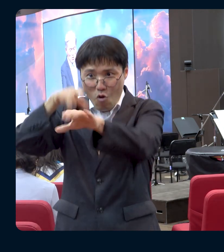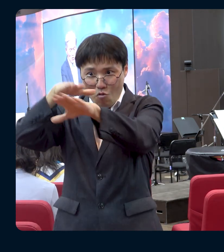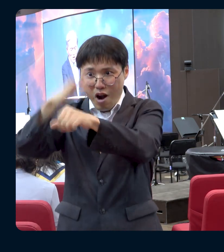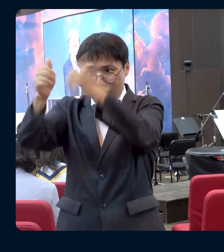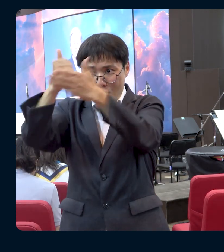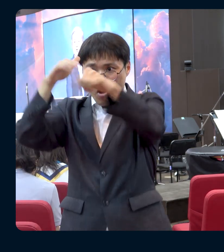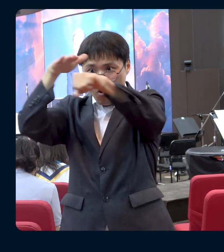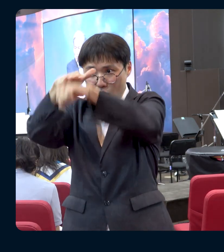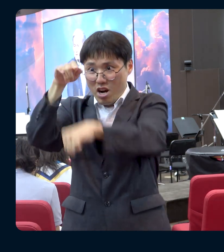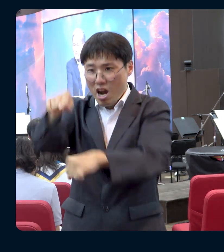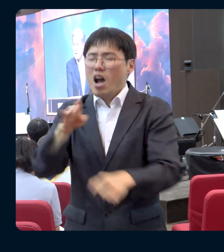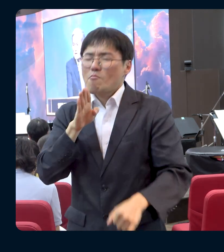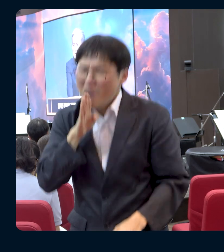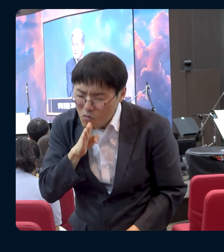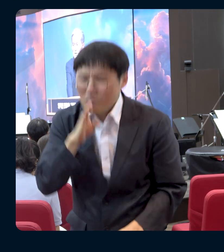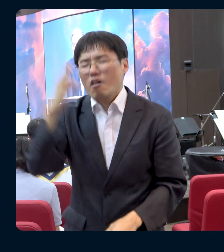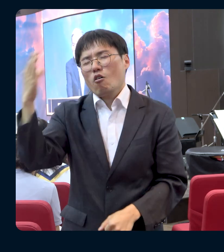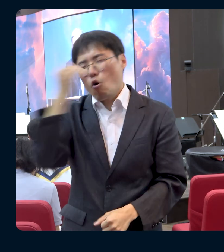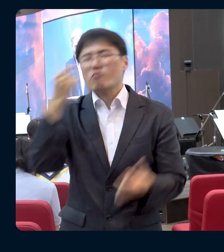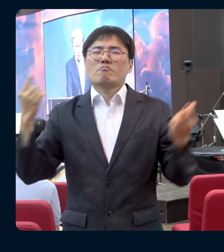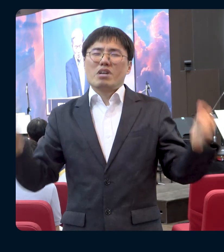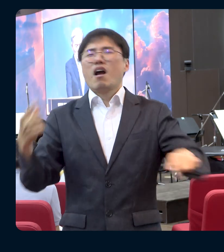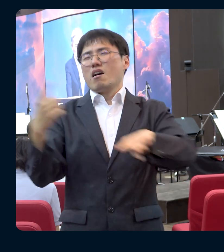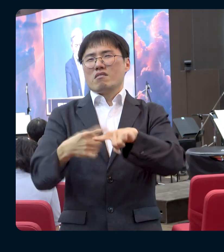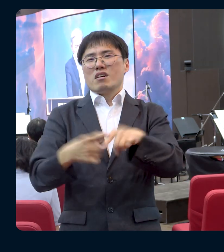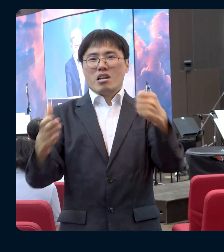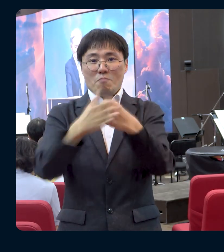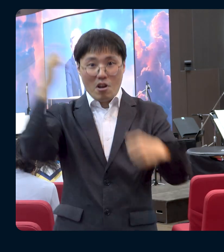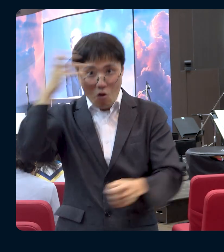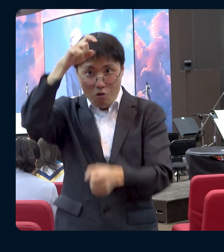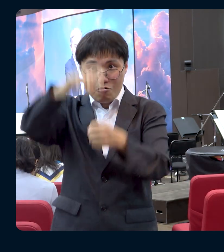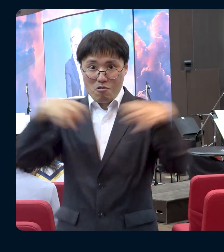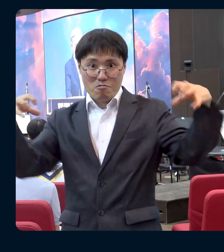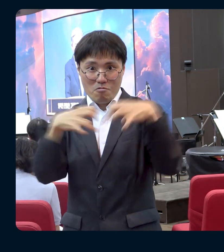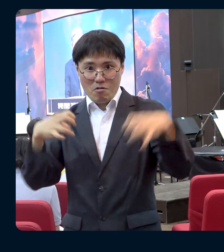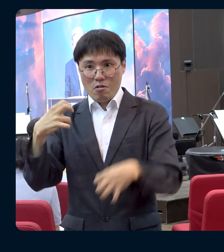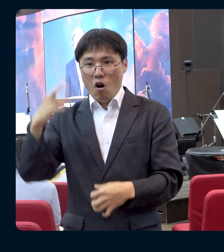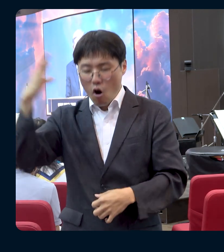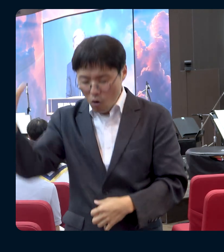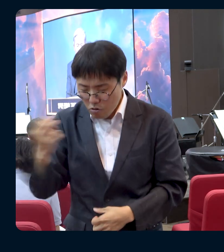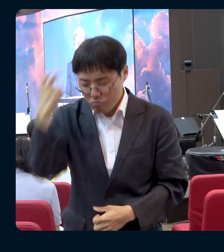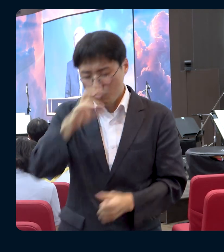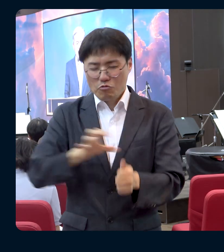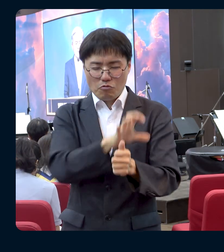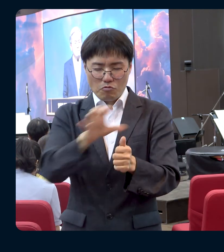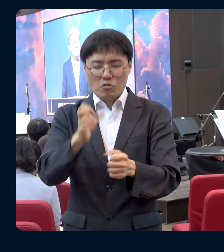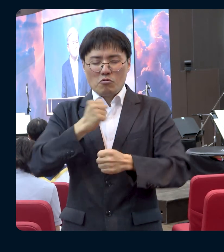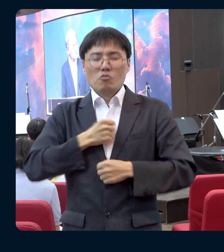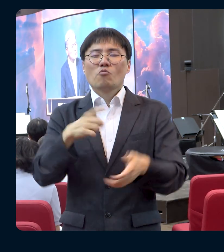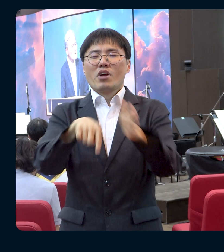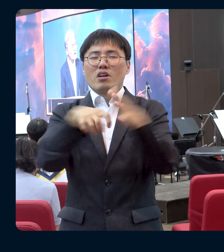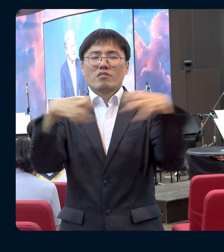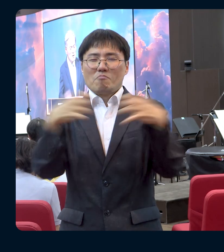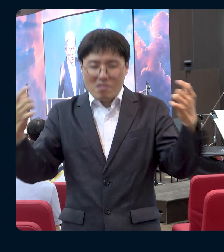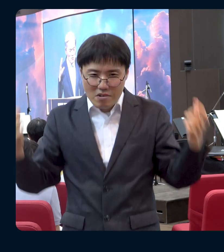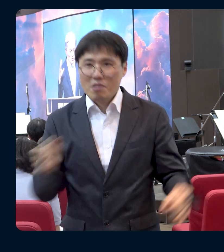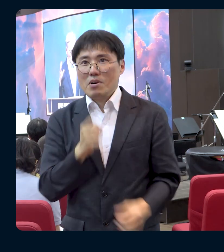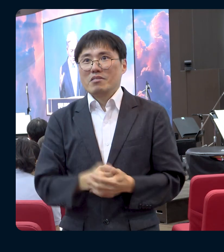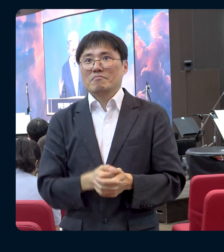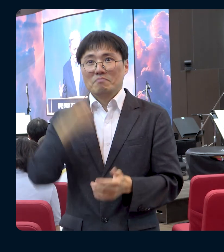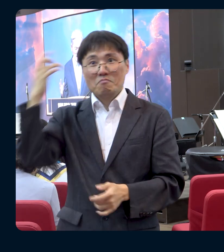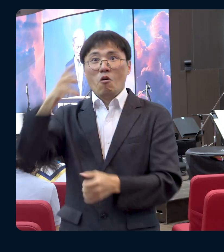경향, 하나님 경향이 바로 거룩이니까. 그러니까 영적인 전쟁은 거룩을 지키기 위한 싸움이다. 자,